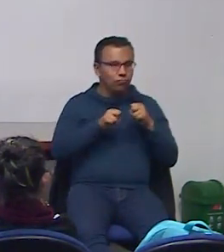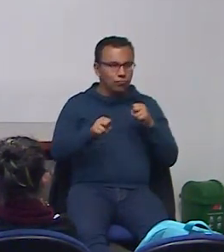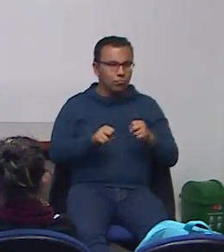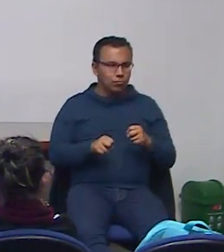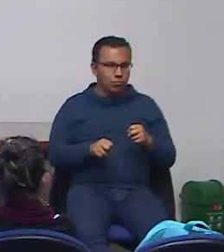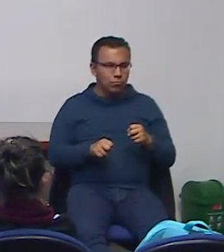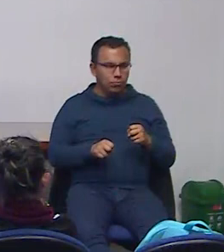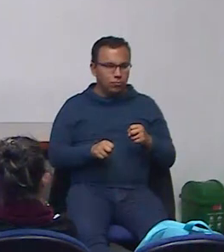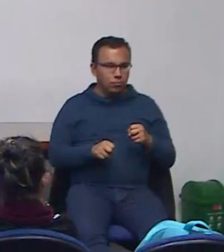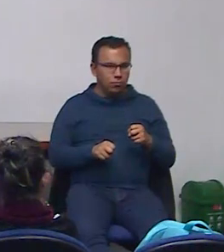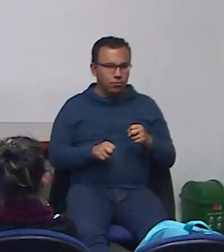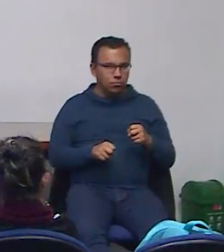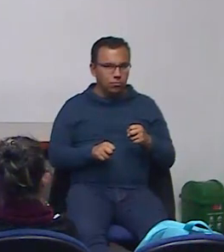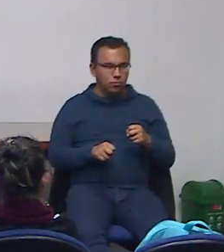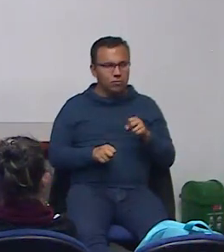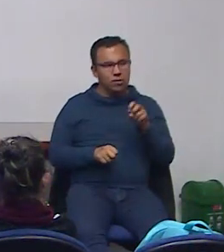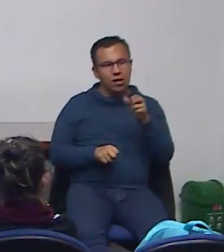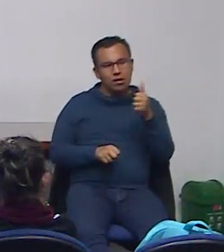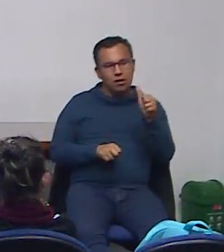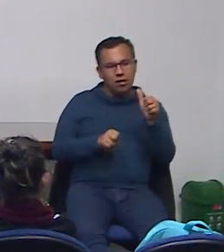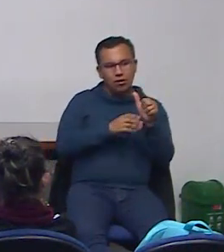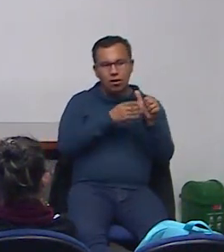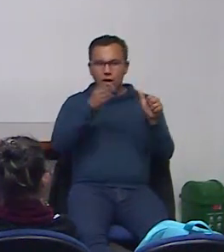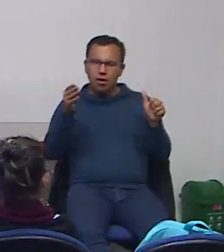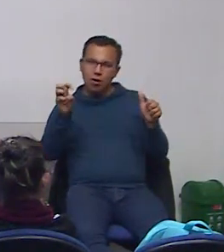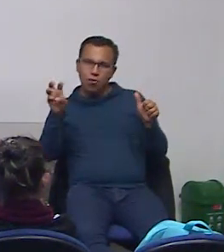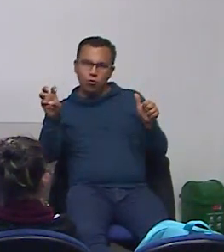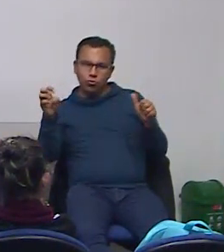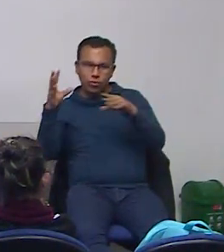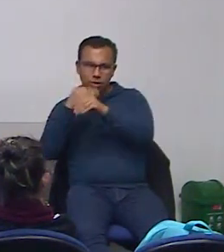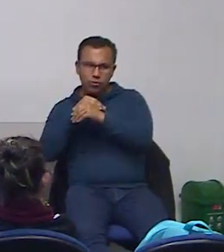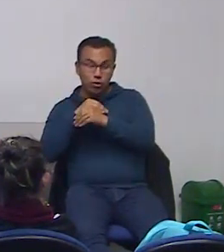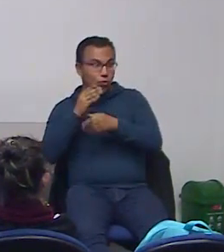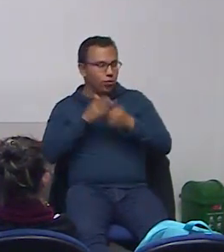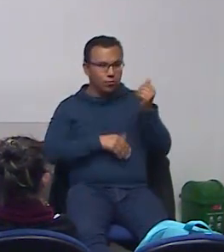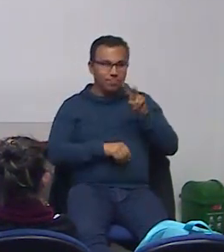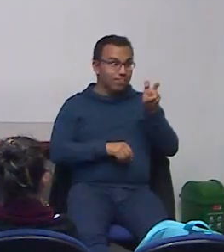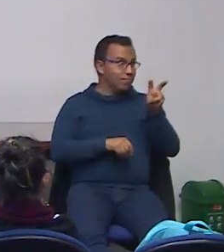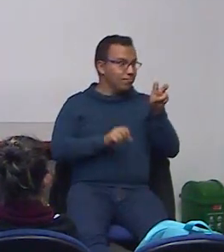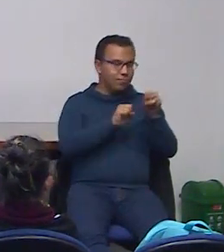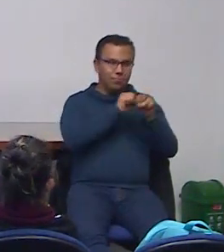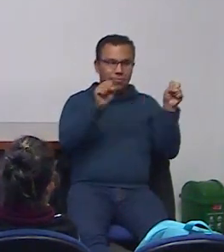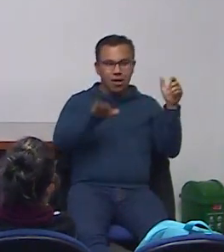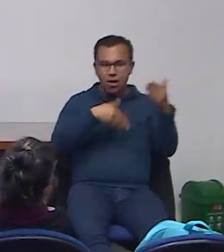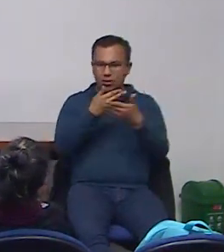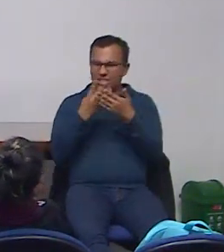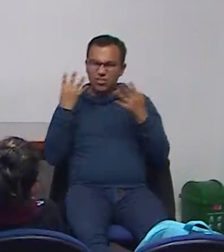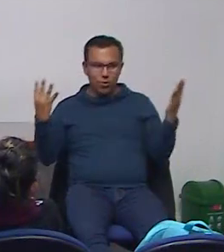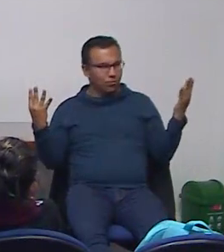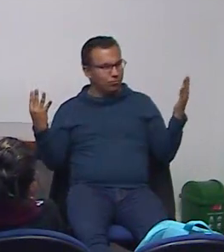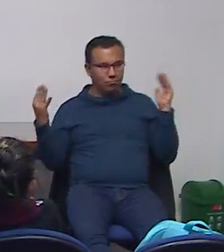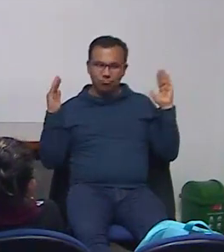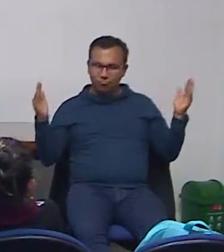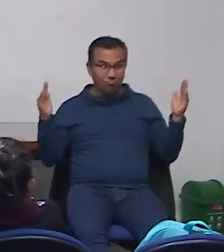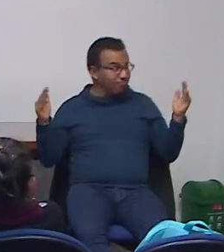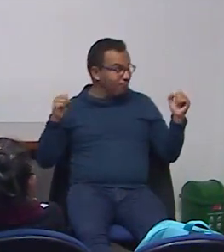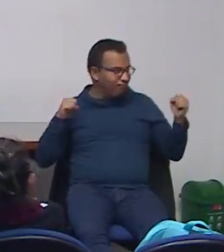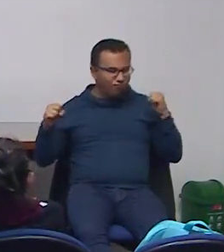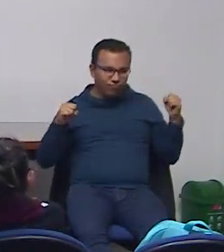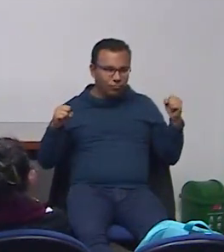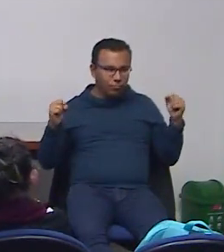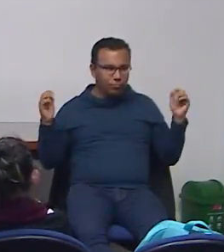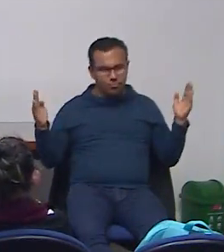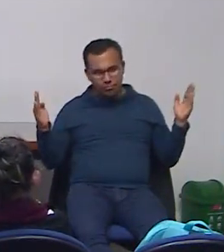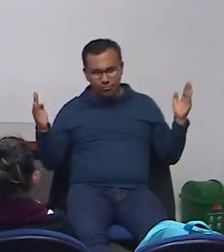a 8 2 de la tarde a 8 o no es que yo estoy desde las 7 de la mañana hasta las 4 de la tarde superactivo sí y